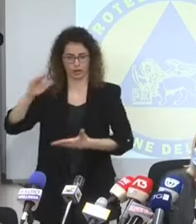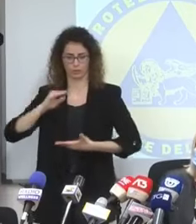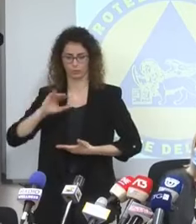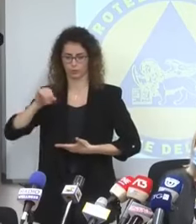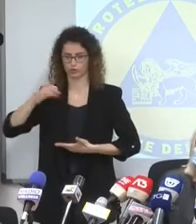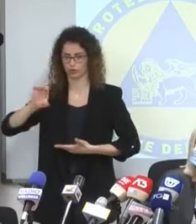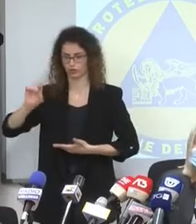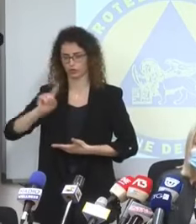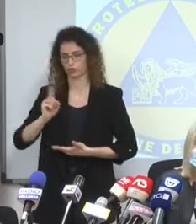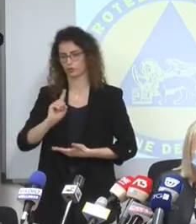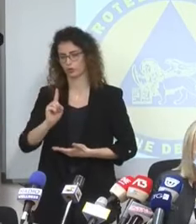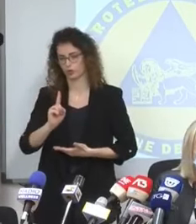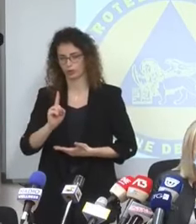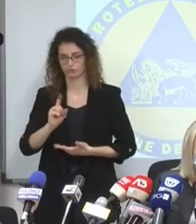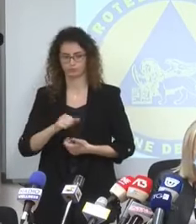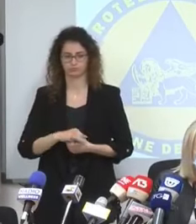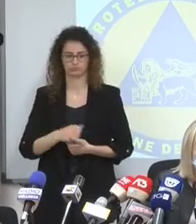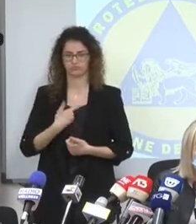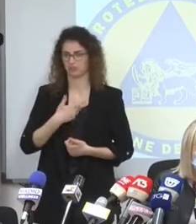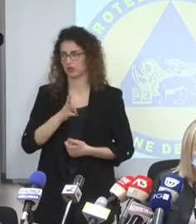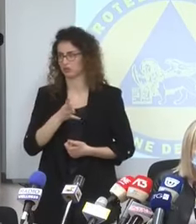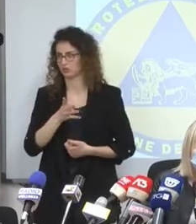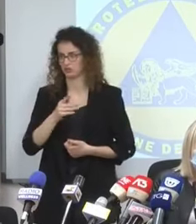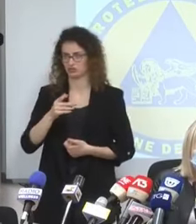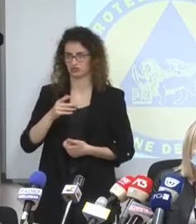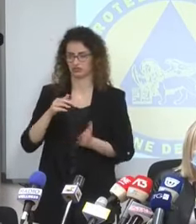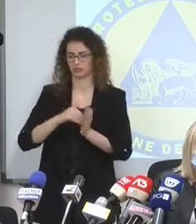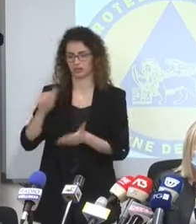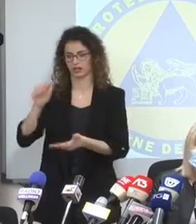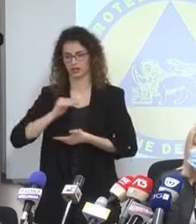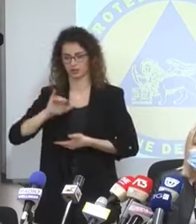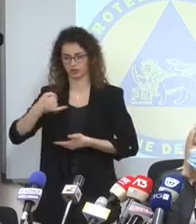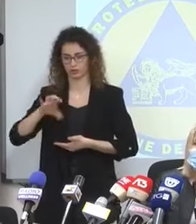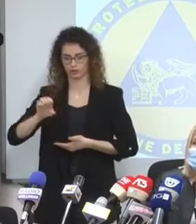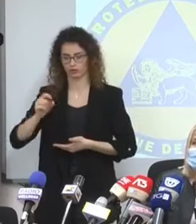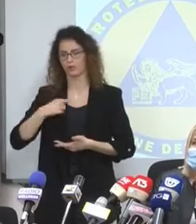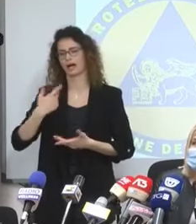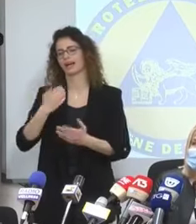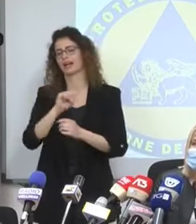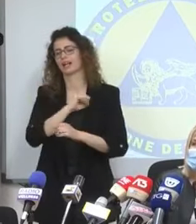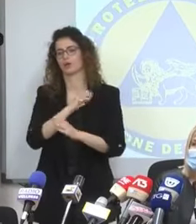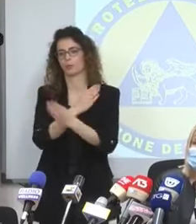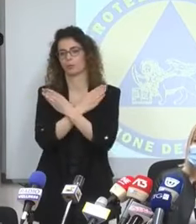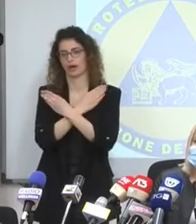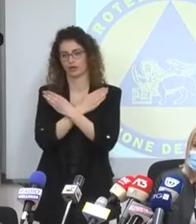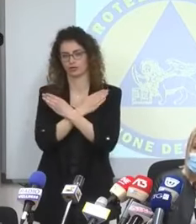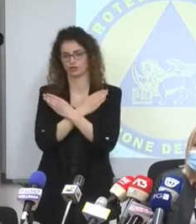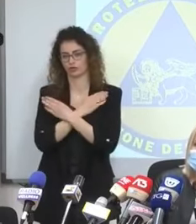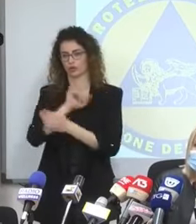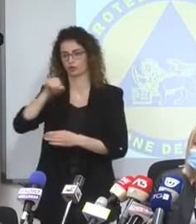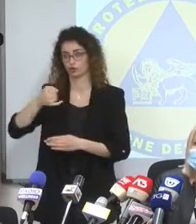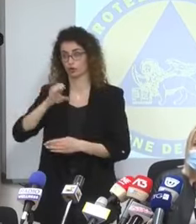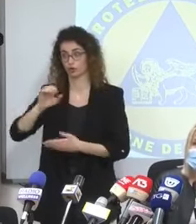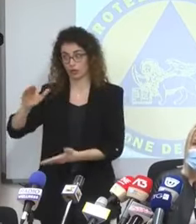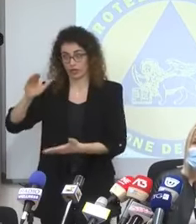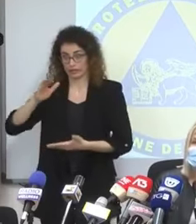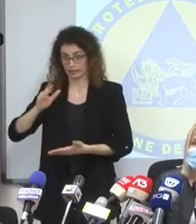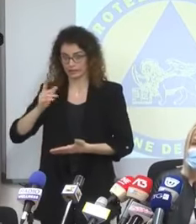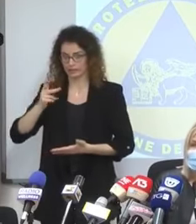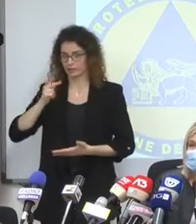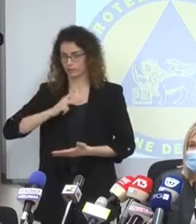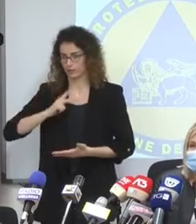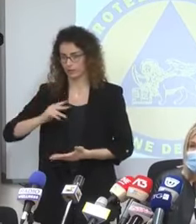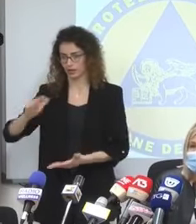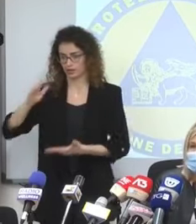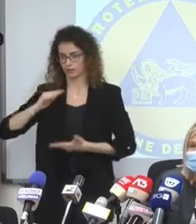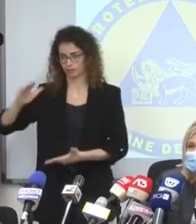arriva adesso di 14.000 insomma dosi di Johnson & Johnson, ma a maggio quando arriverà insomma Johnson & Johnson, se arriverà in quantità